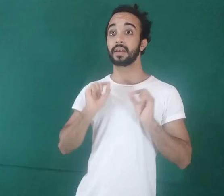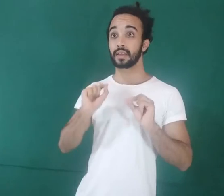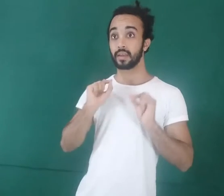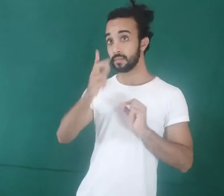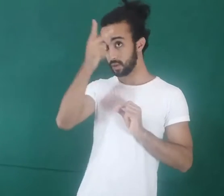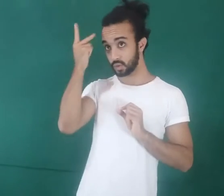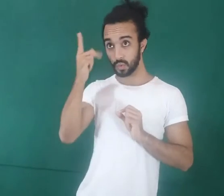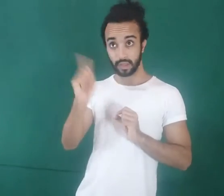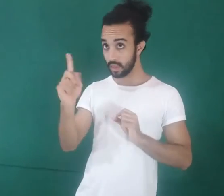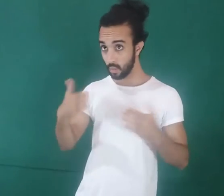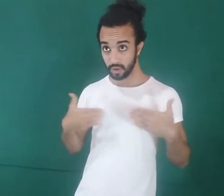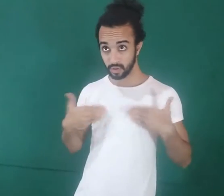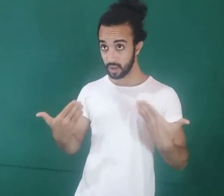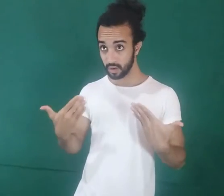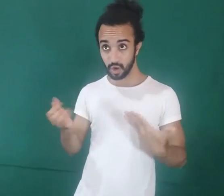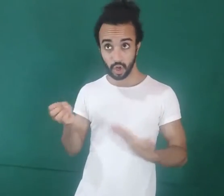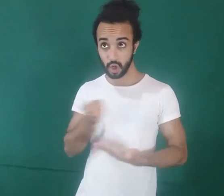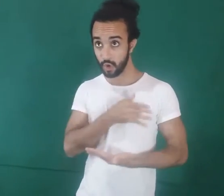estiver assustada com as novas ideias,